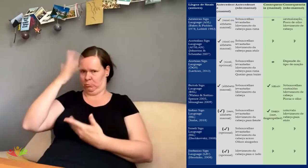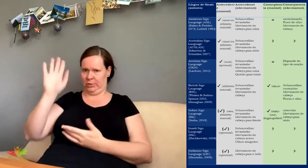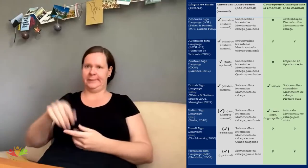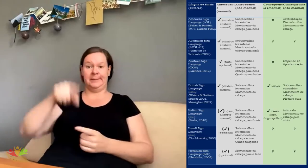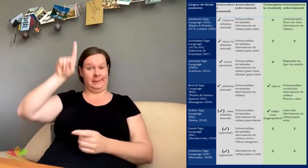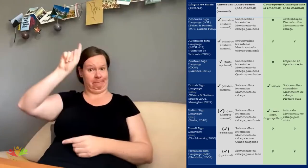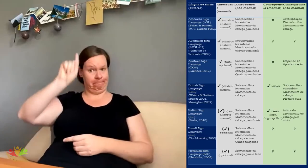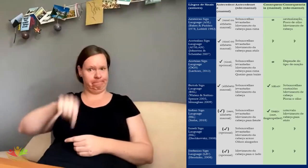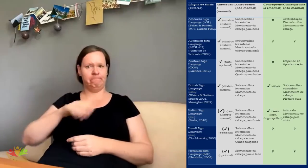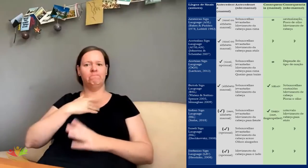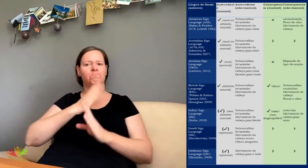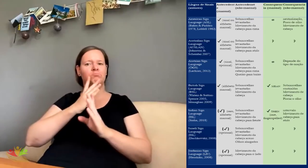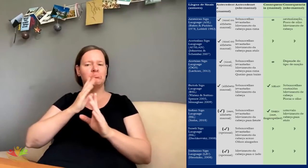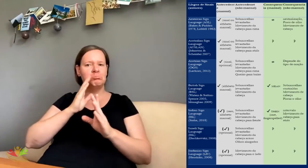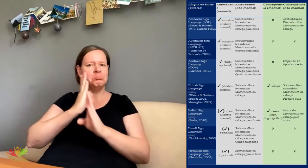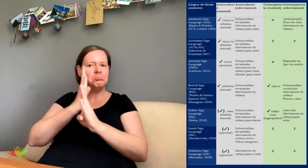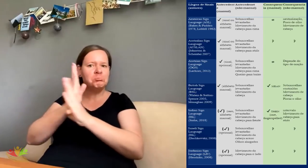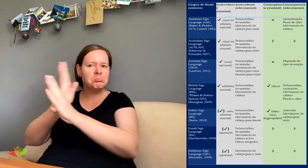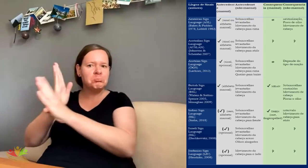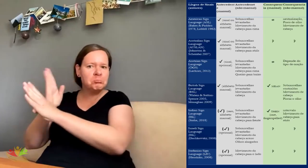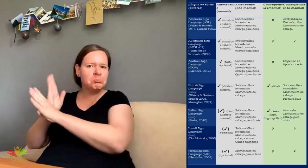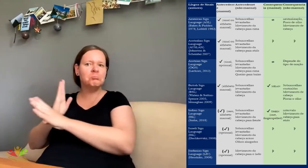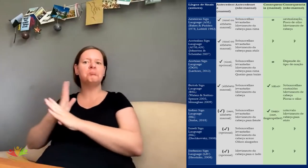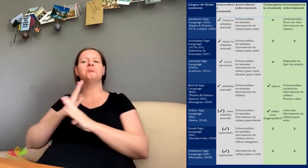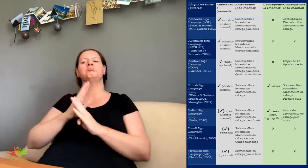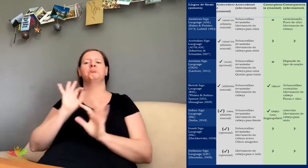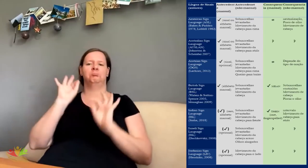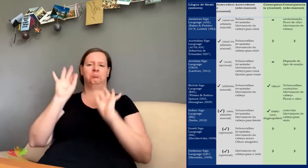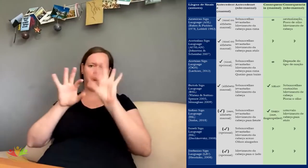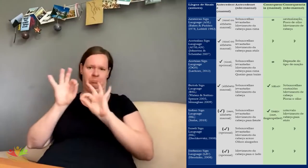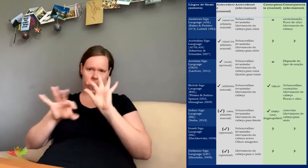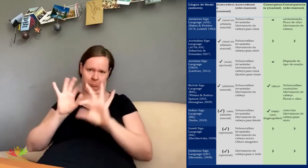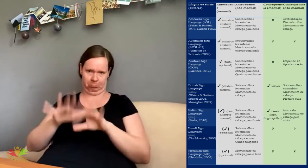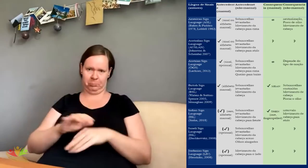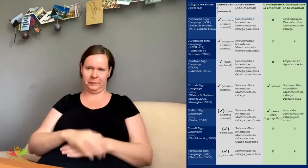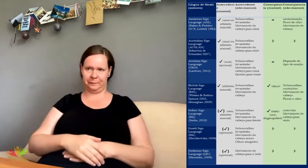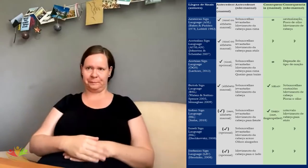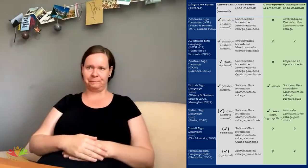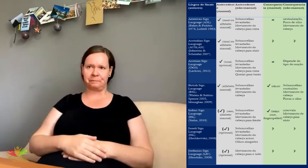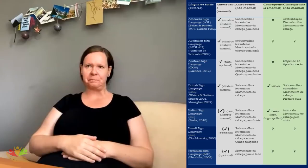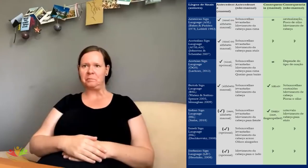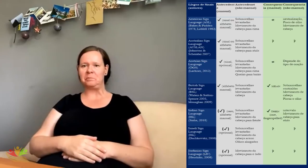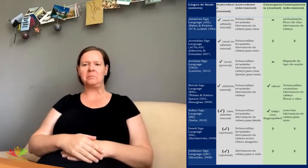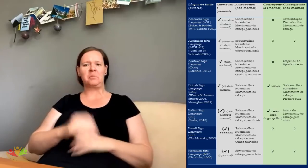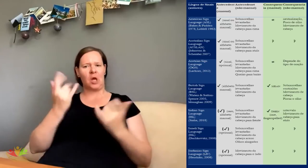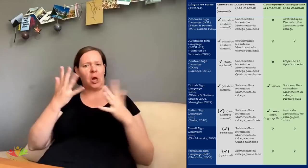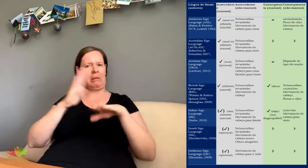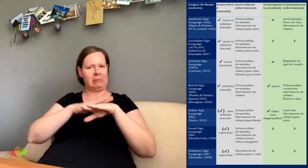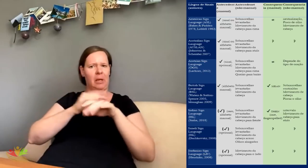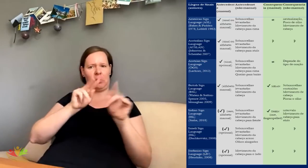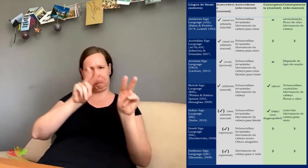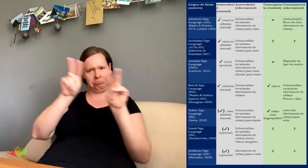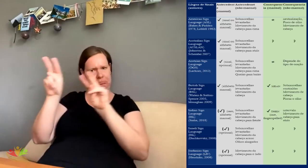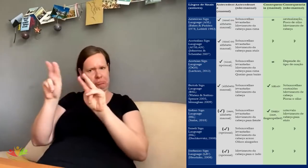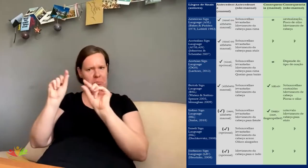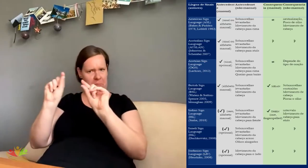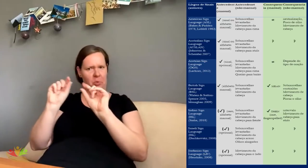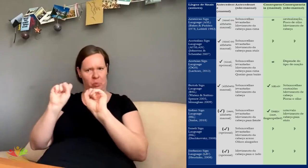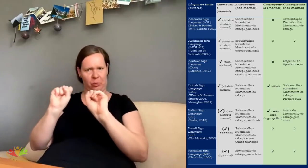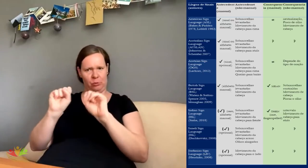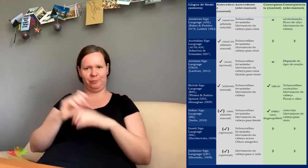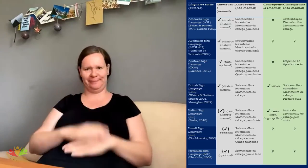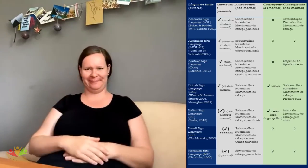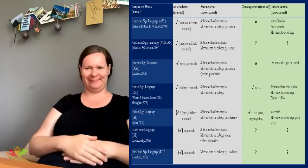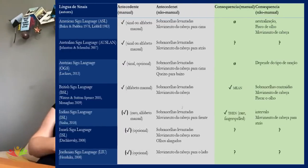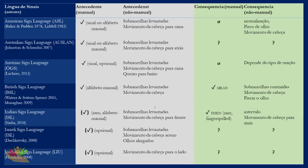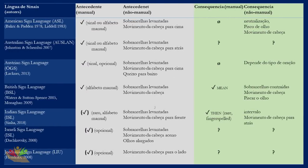Sign Language, ISL, e a língua de sinais também, língua de sinais israelense, e na